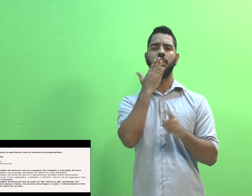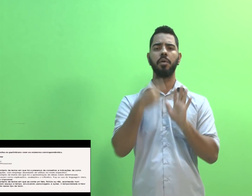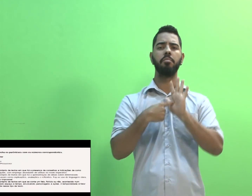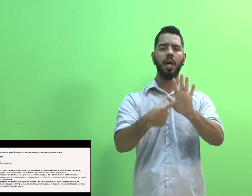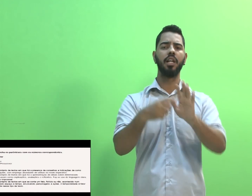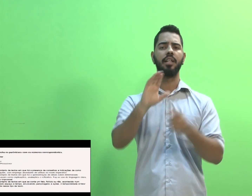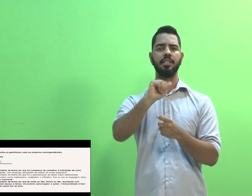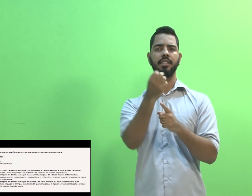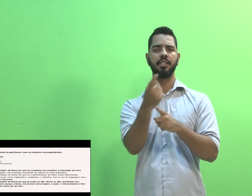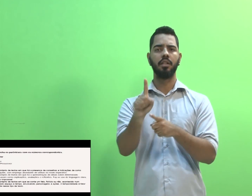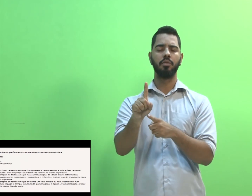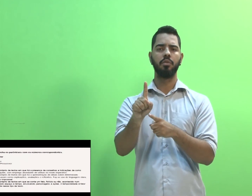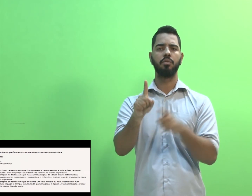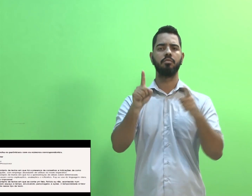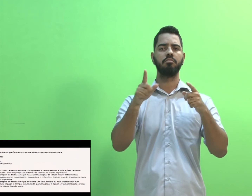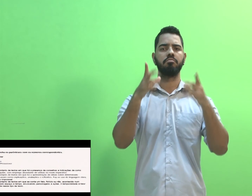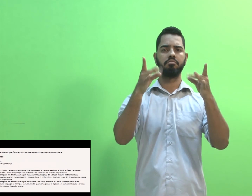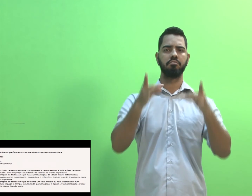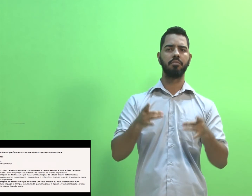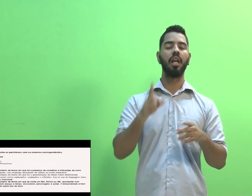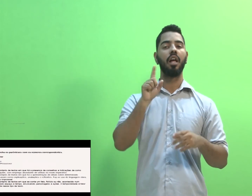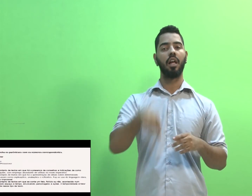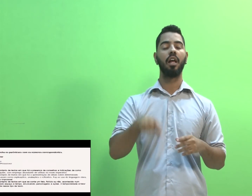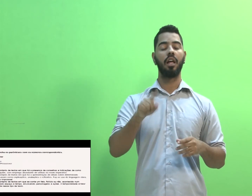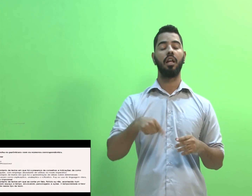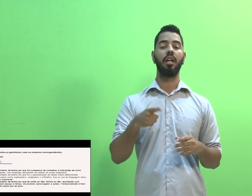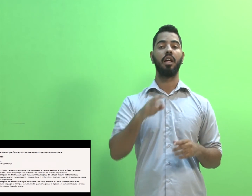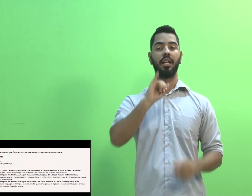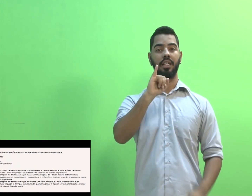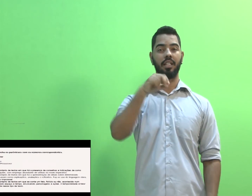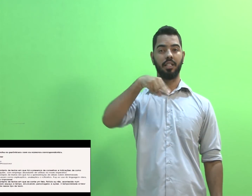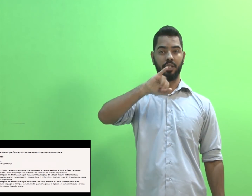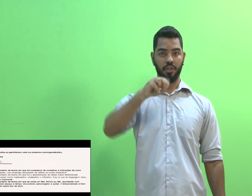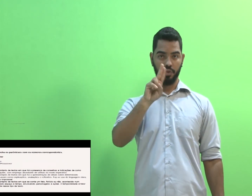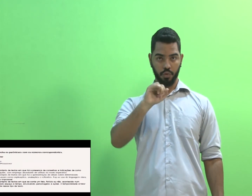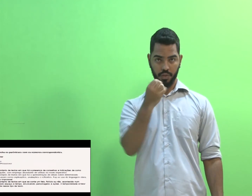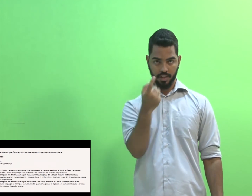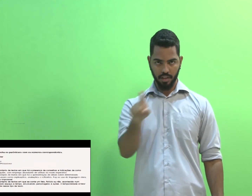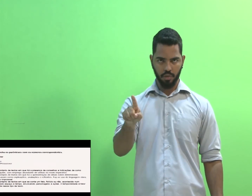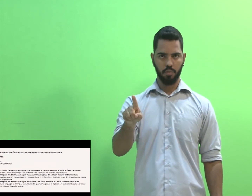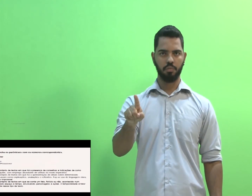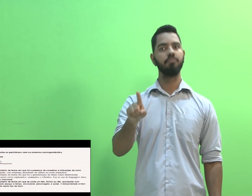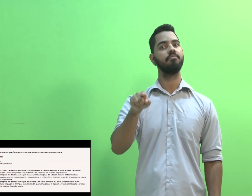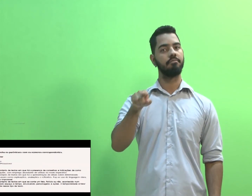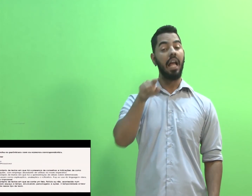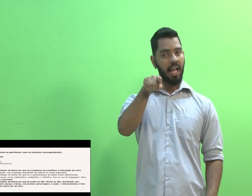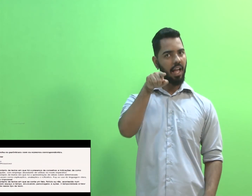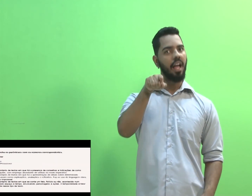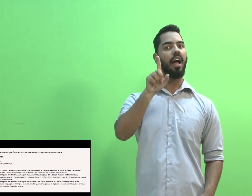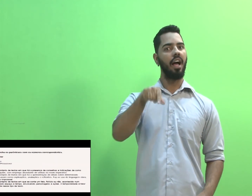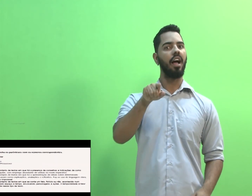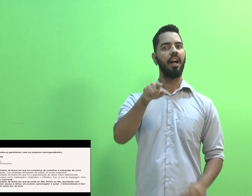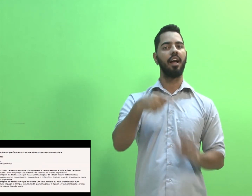de instrução ou de receitas de como fazer algo, não é? Então,